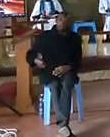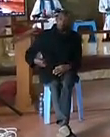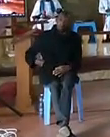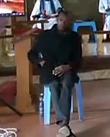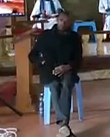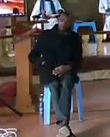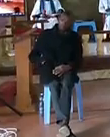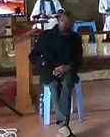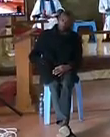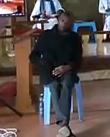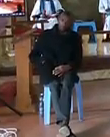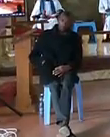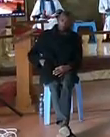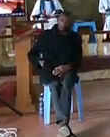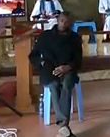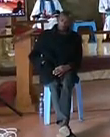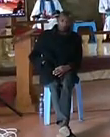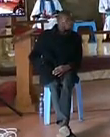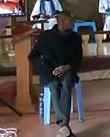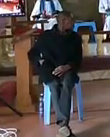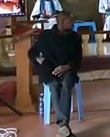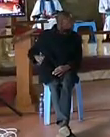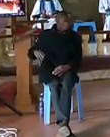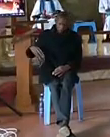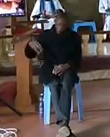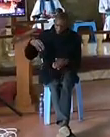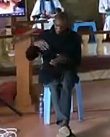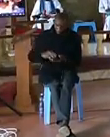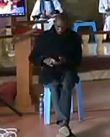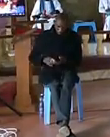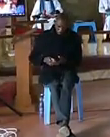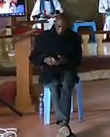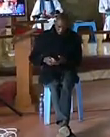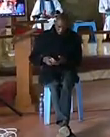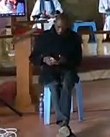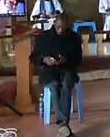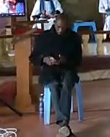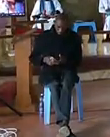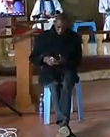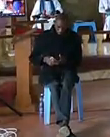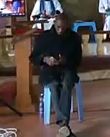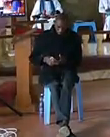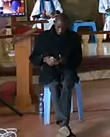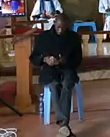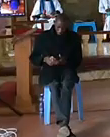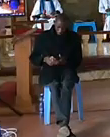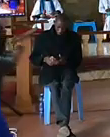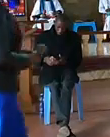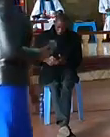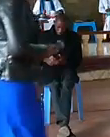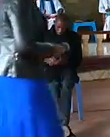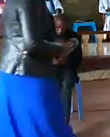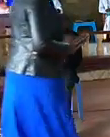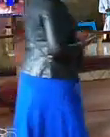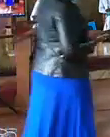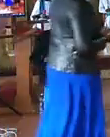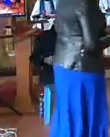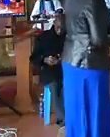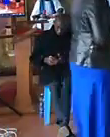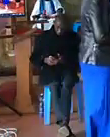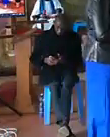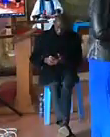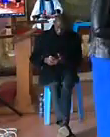gũthiĩ mbere ya Ngai tũmũcokerie ngatho nĩ tondũ wa marĩa mothe atuĩkĩte ona gũtũkinyanĩria mũthenya wa ũmũthĩ ona tũgĩe na mweke wa